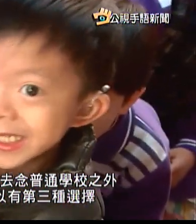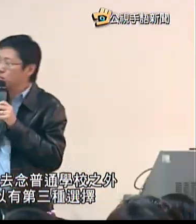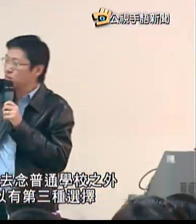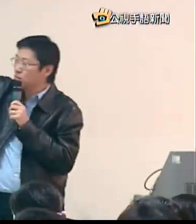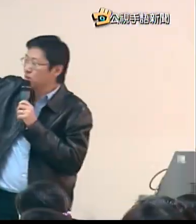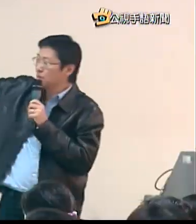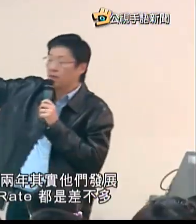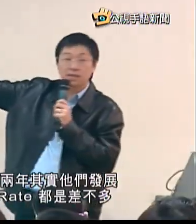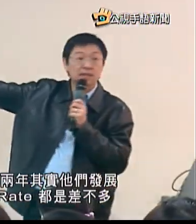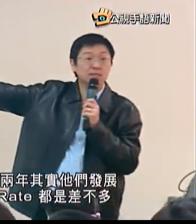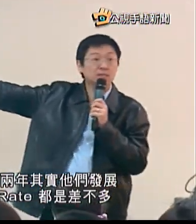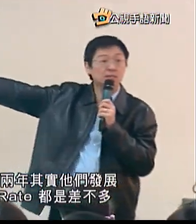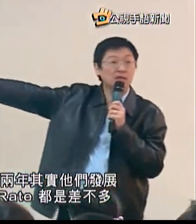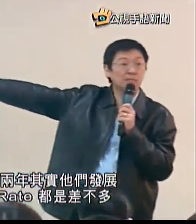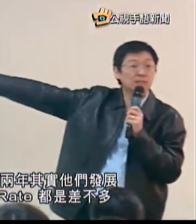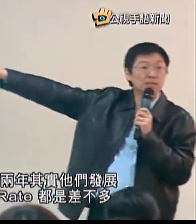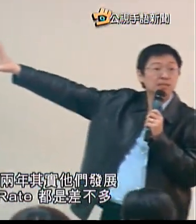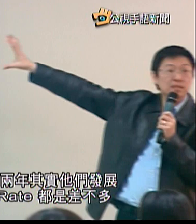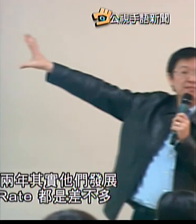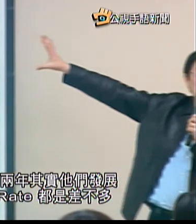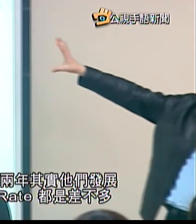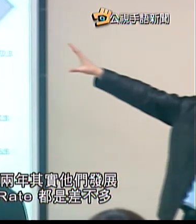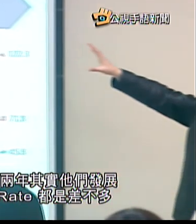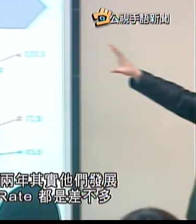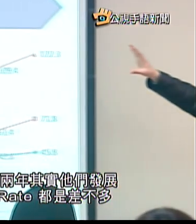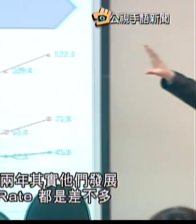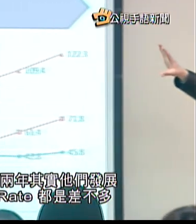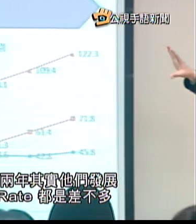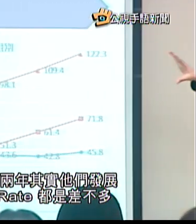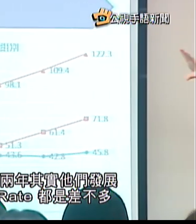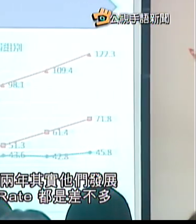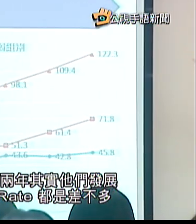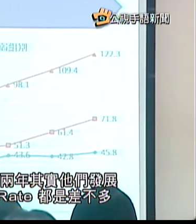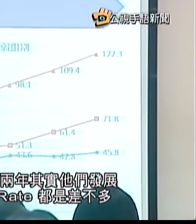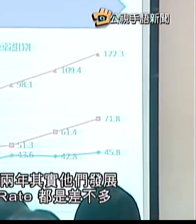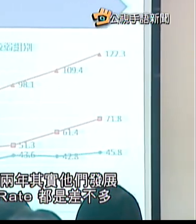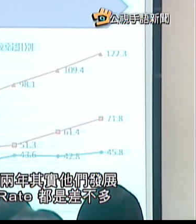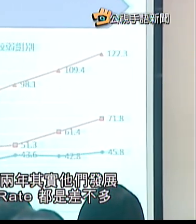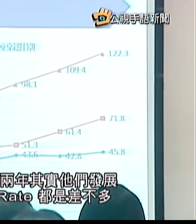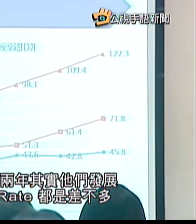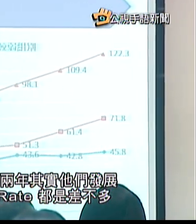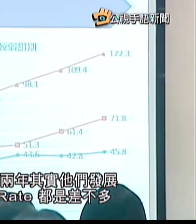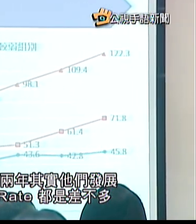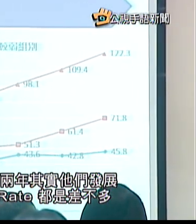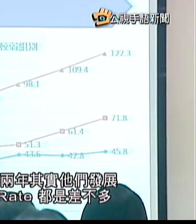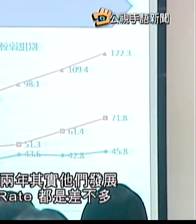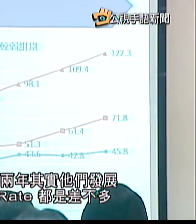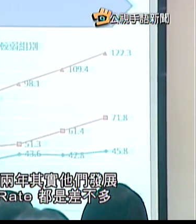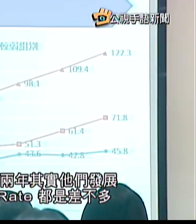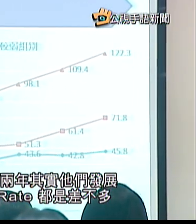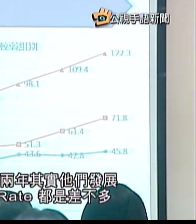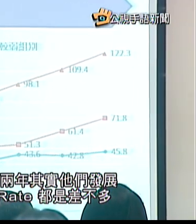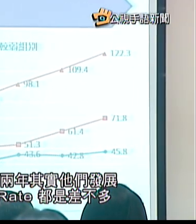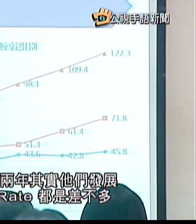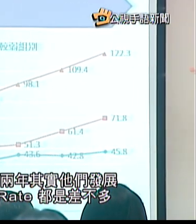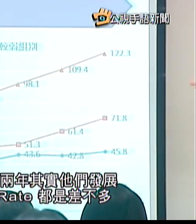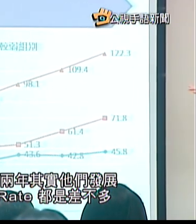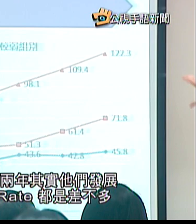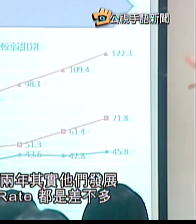们过了两年，其实他们的发展的速度，这个速度那个 rate 啊，其实都是